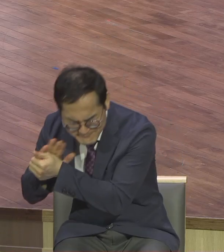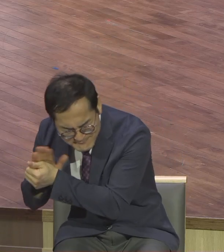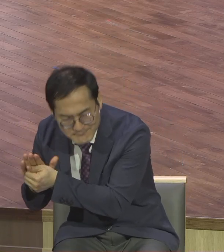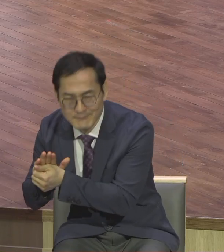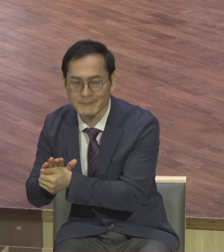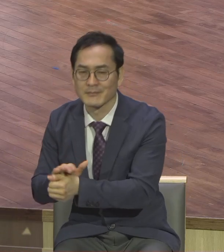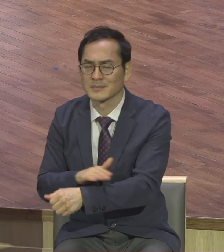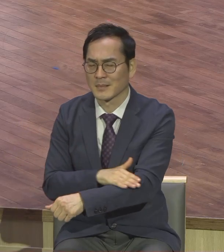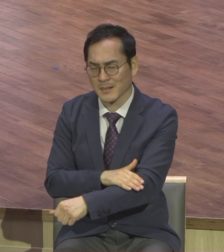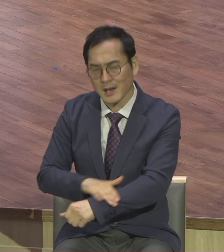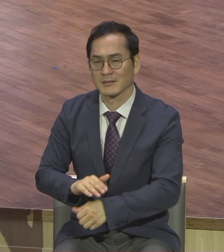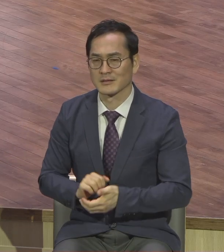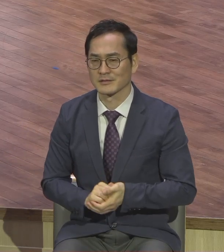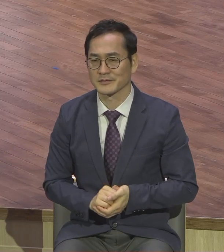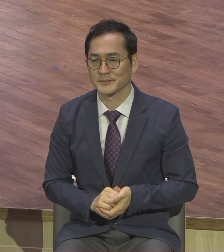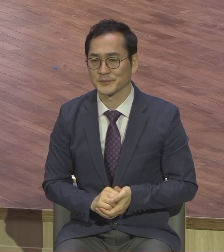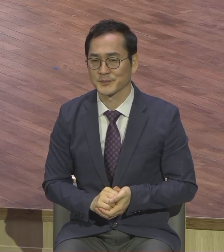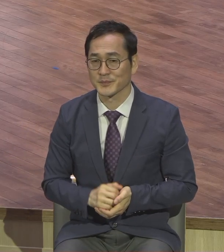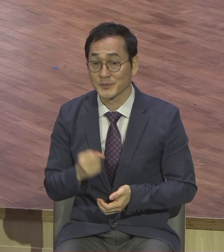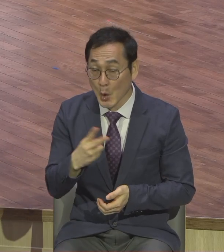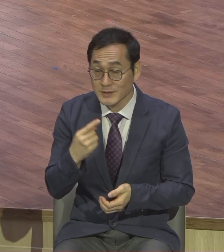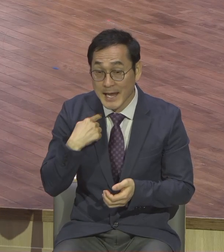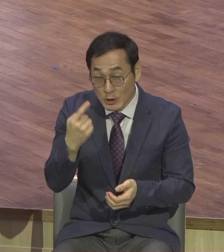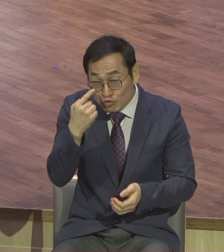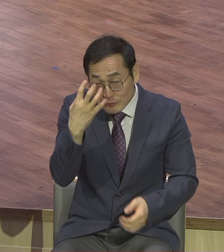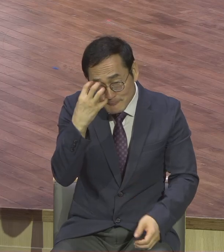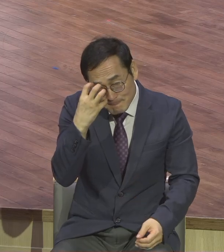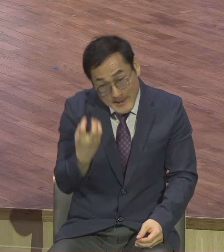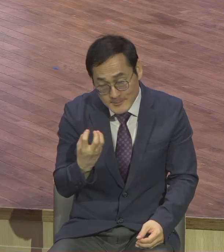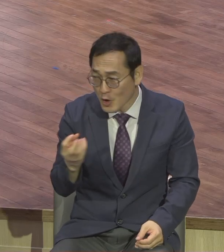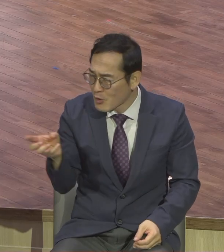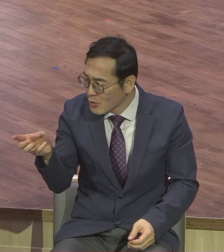심지어 자기의 눈을 빼서